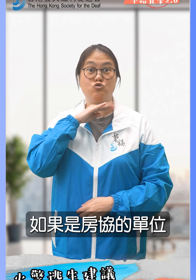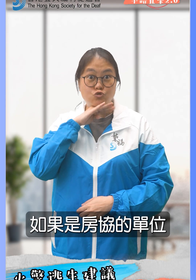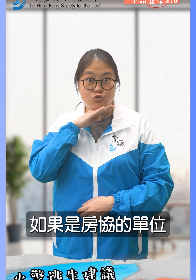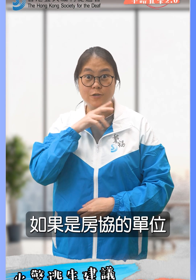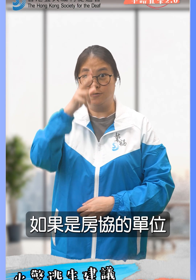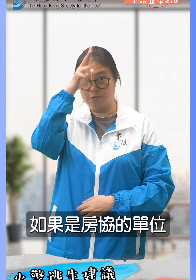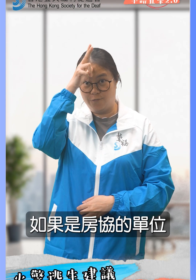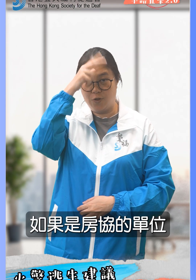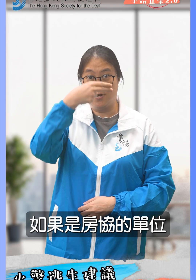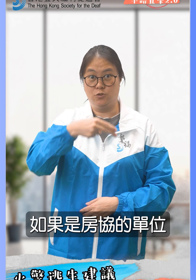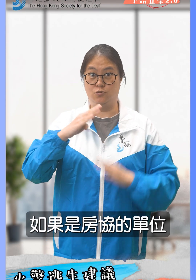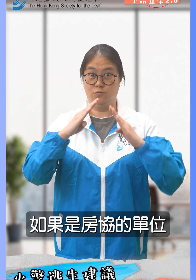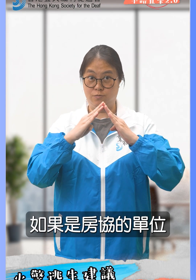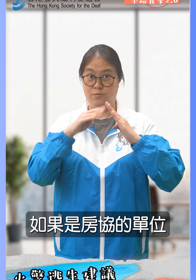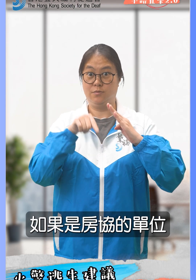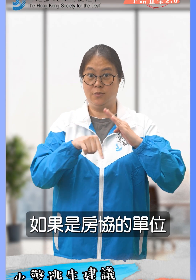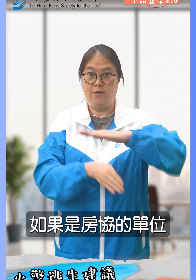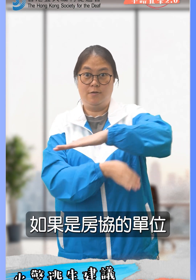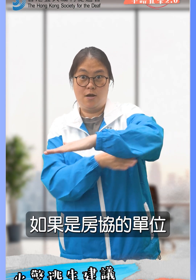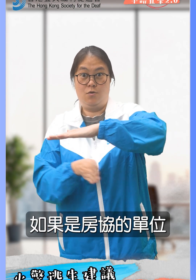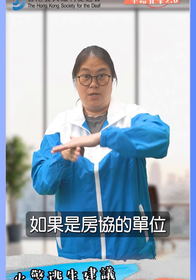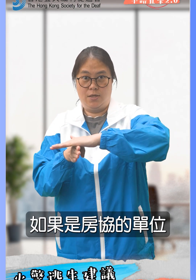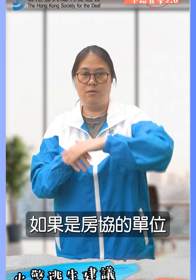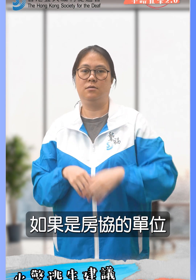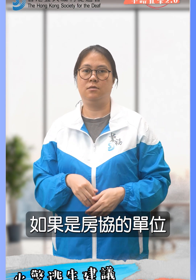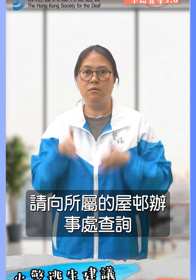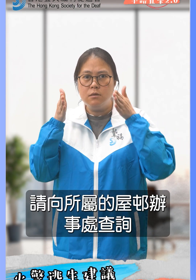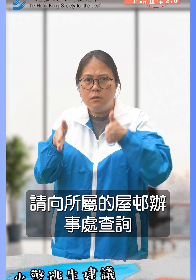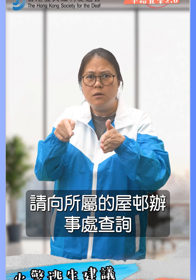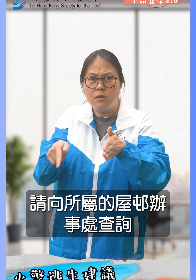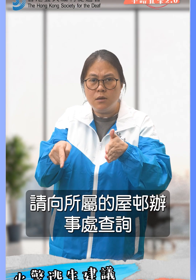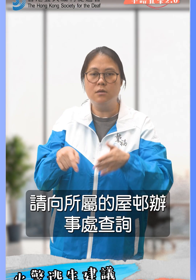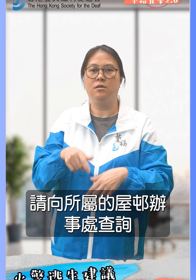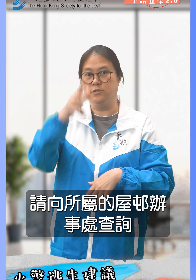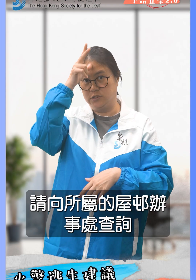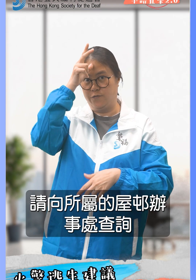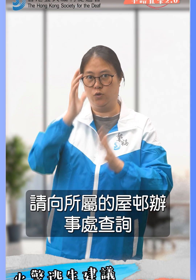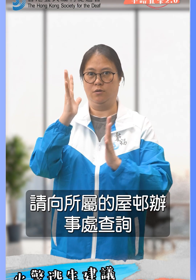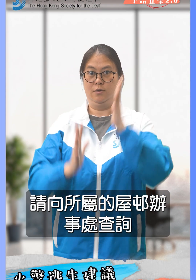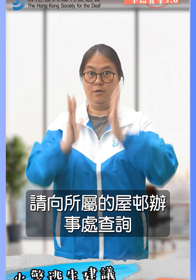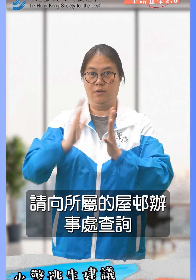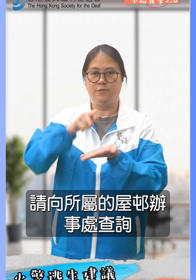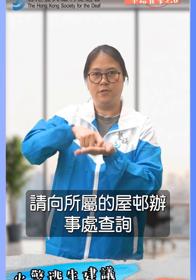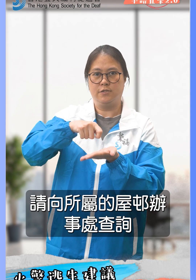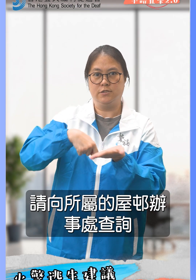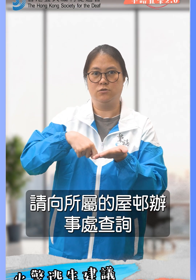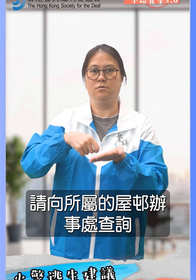果係房協嘅單位，請向所屬嘅屋邨辦事處查詢。